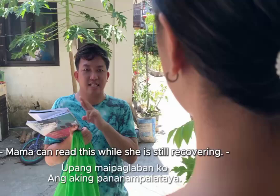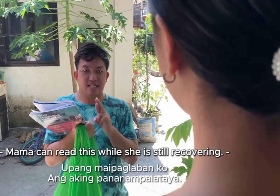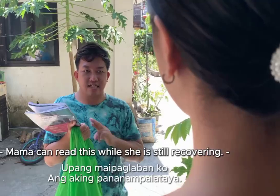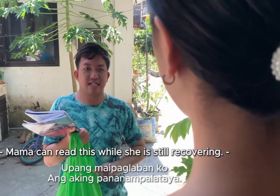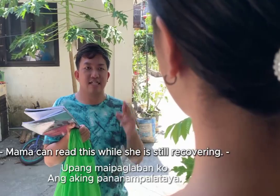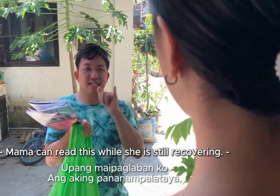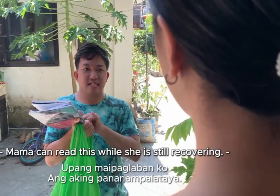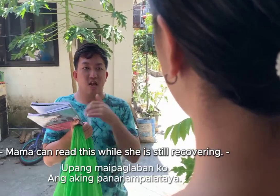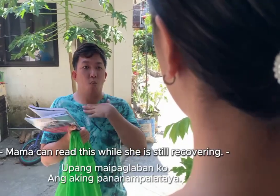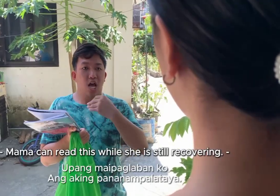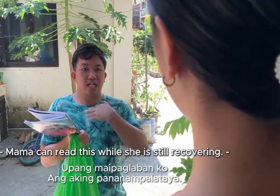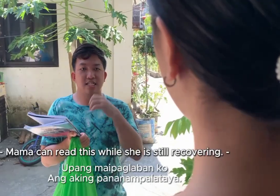maipaglaban ko